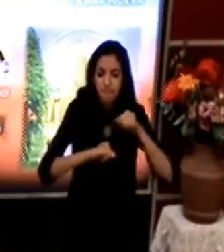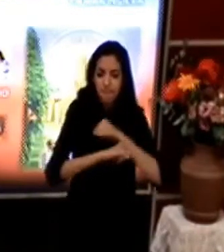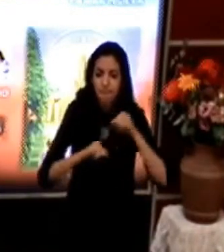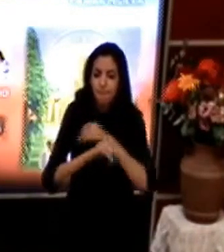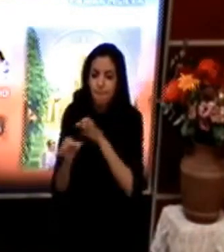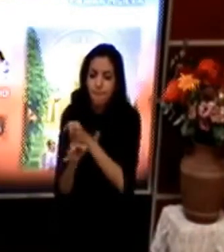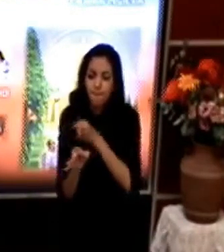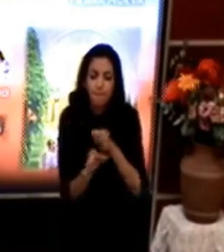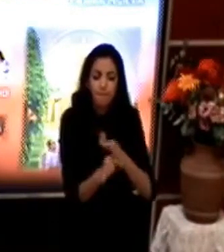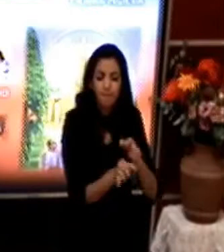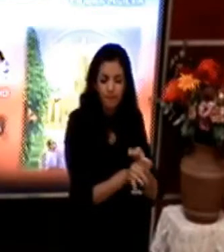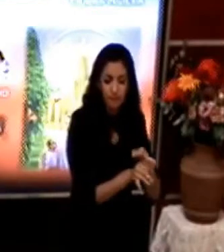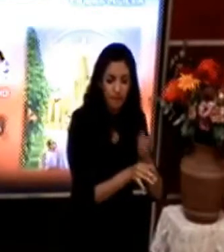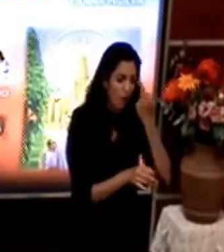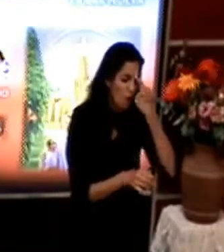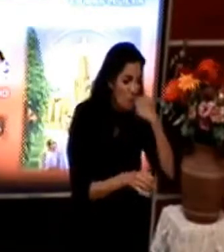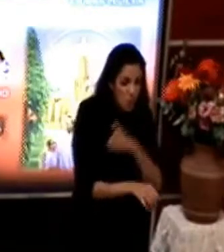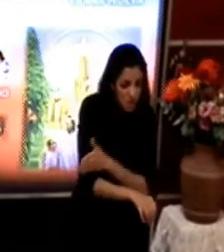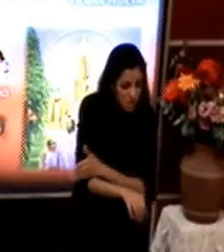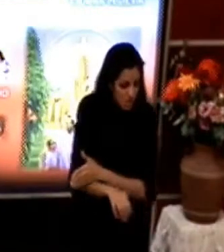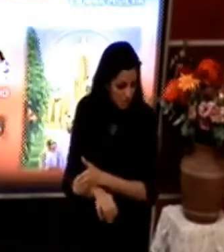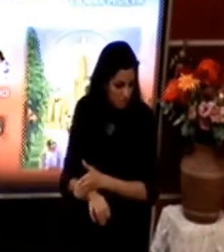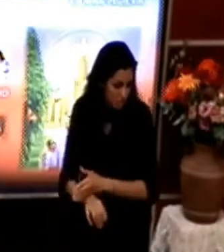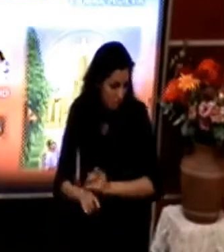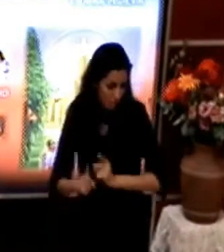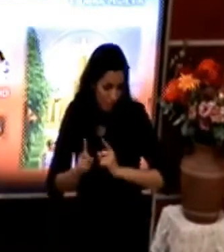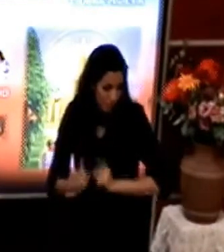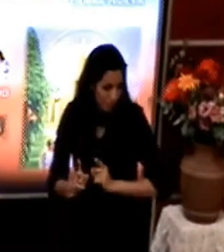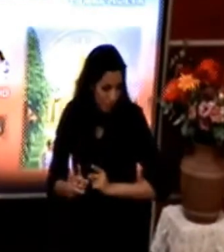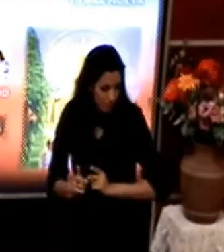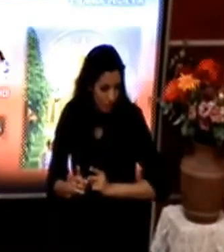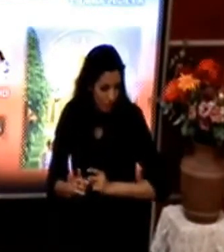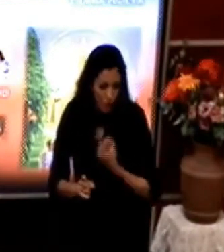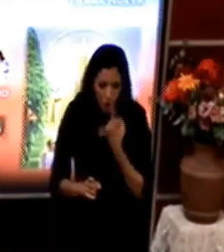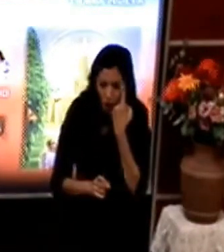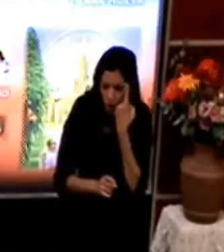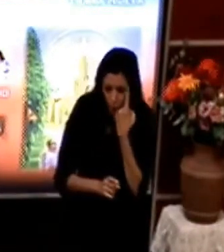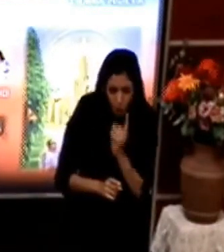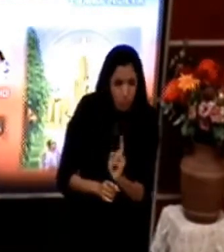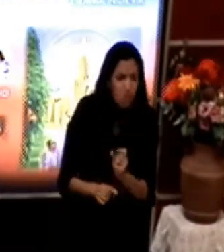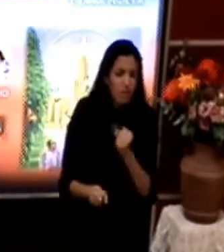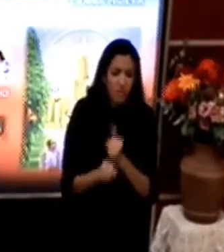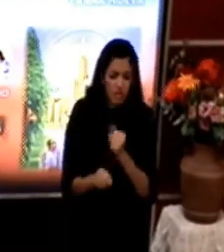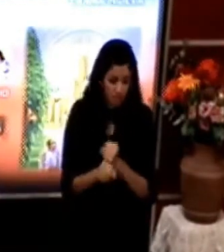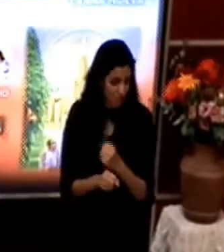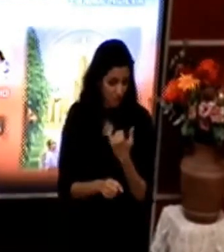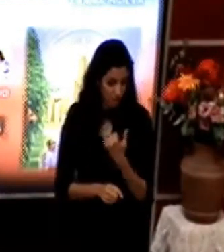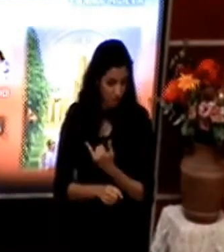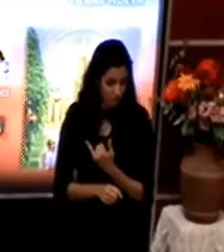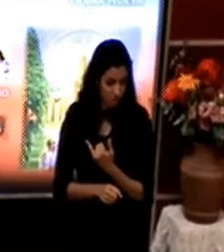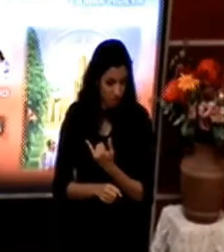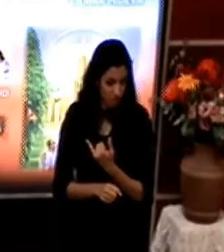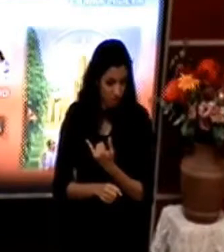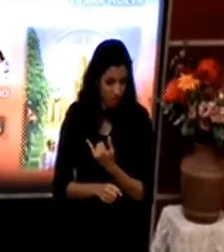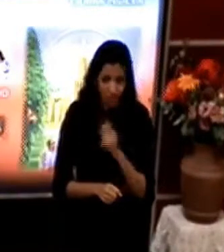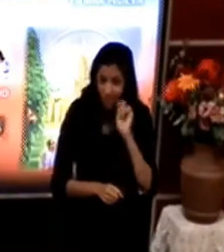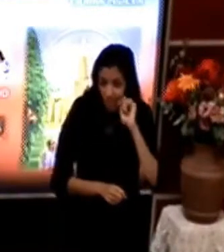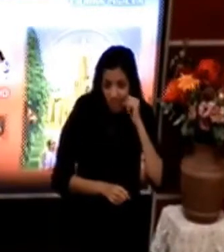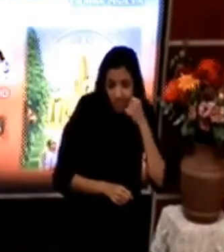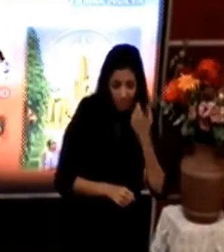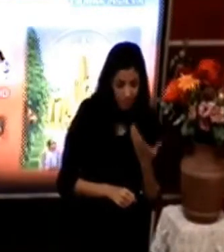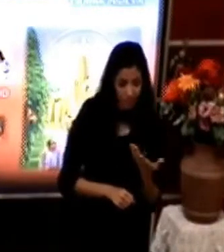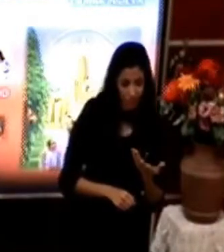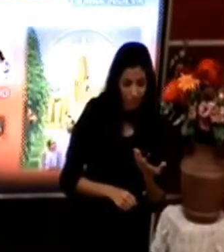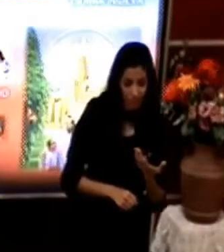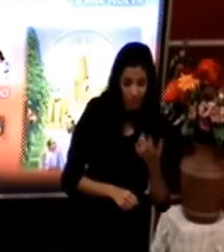sobre todo ahora al fin del tiempo. Esa es la única tarea que tenemos. ¿No les parece que es maravillosa?